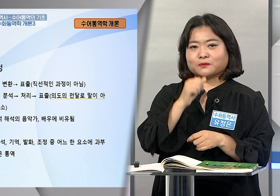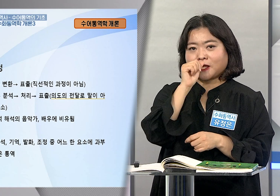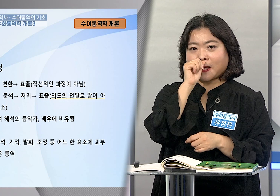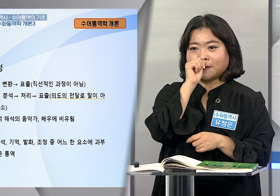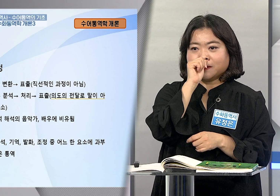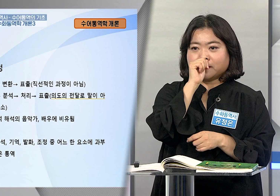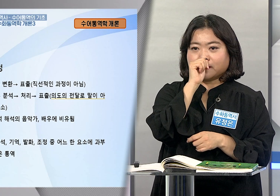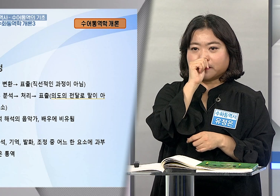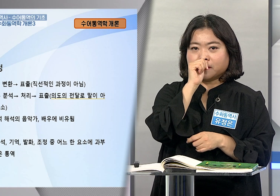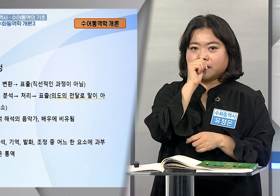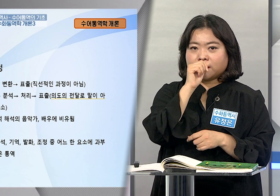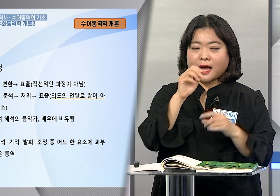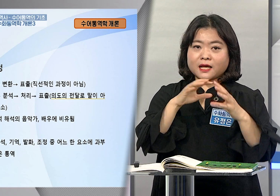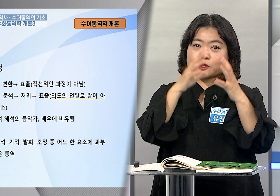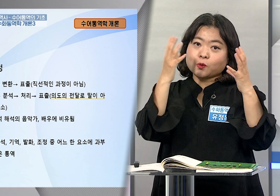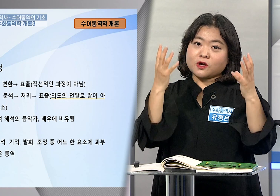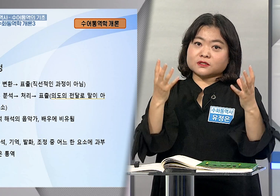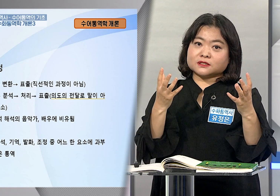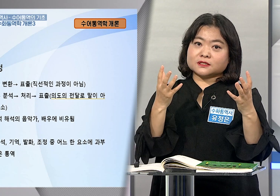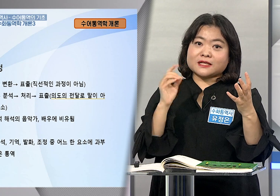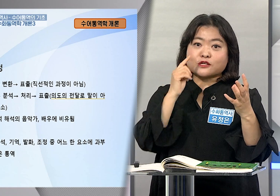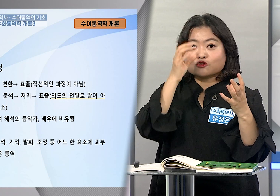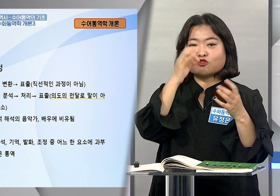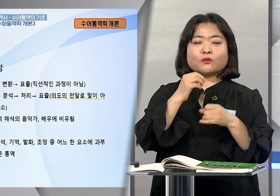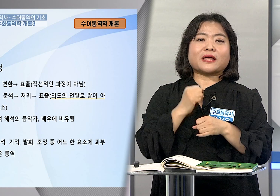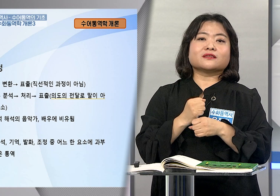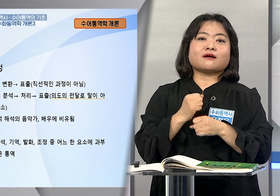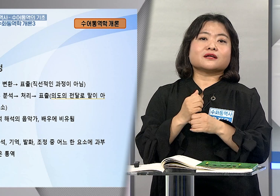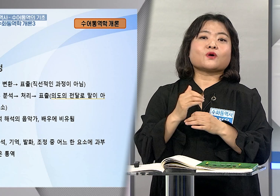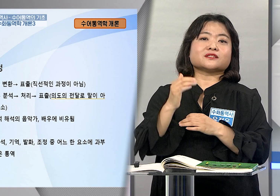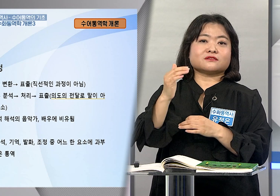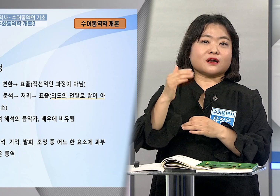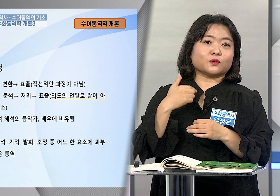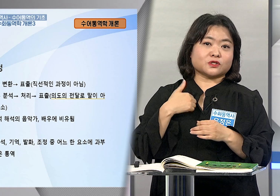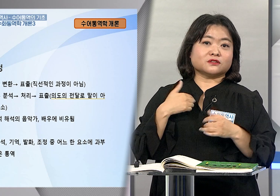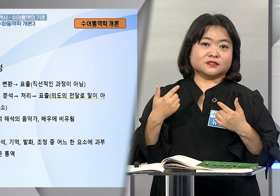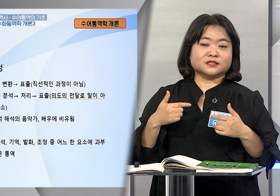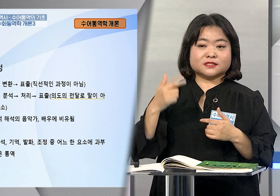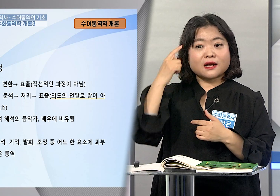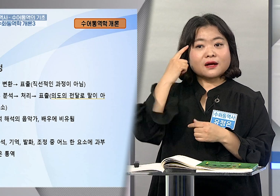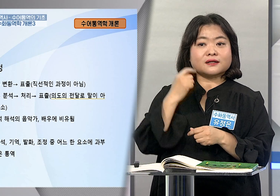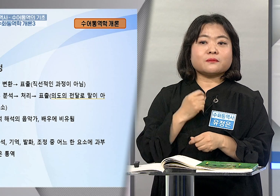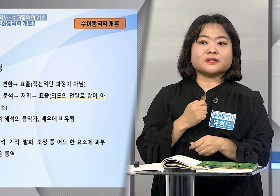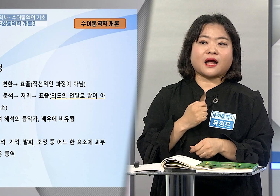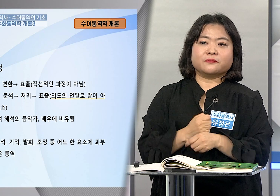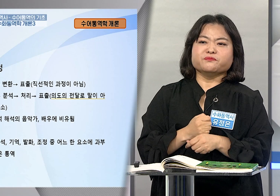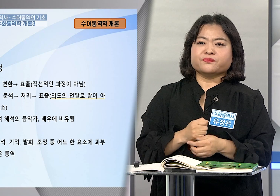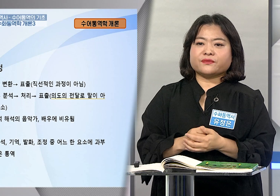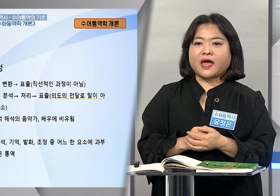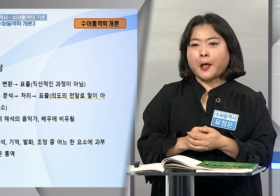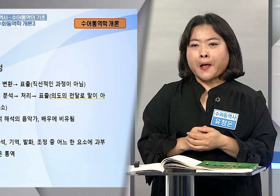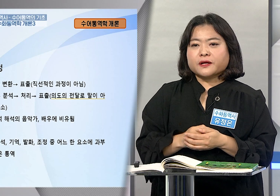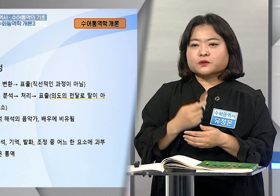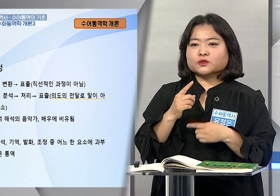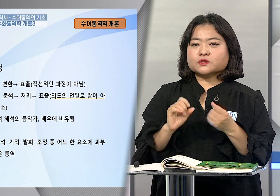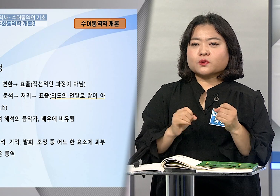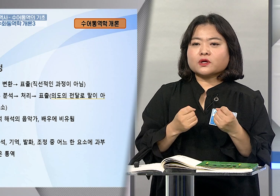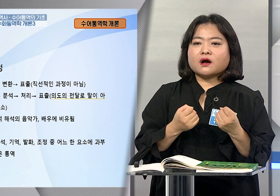때문에 하나의 통역을 예술로 만들어가는 과정이라고 저는 늘 생각을 합니다. 네.